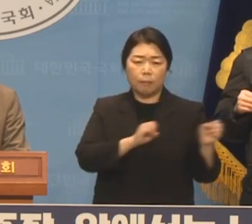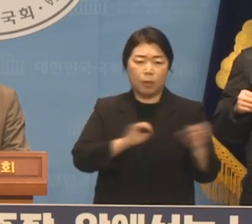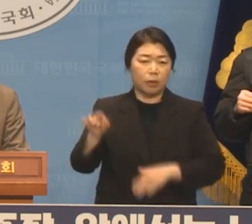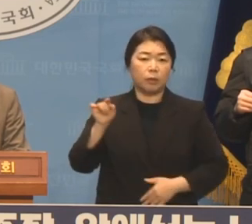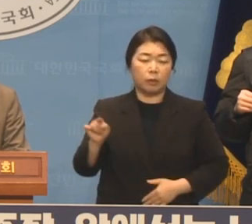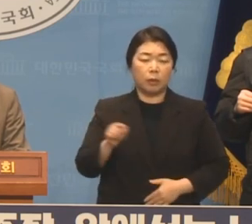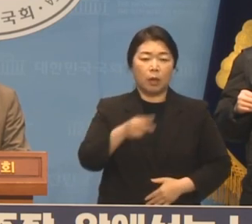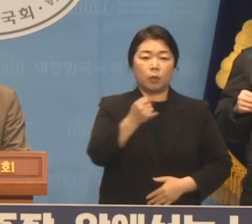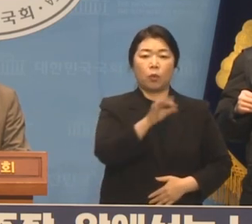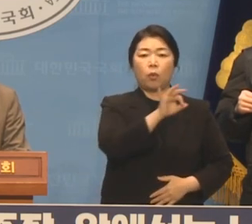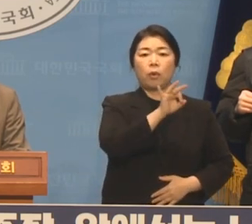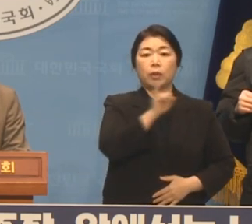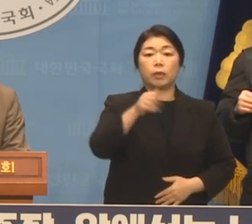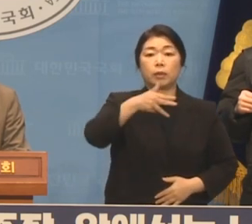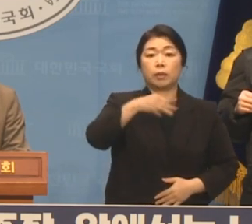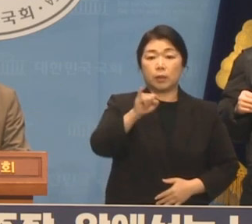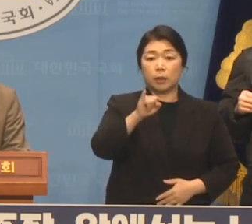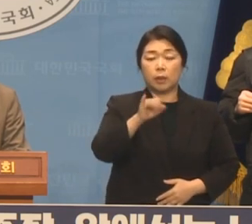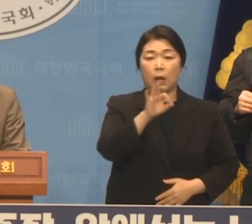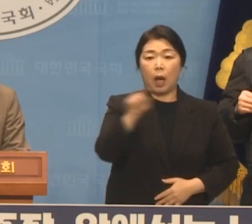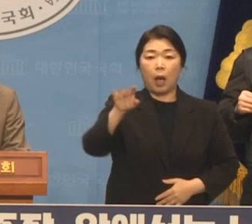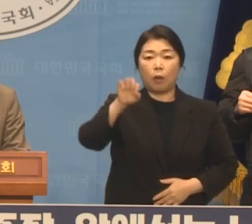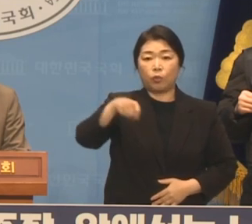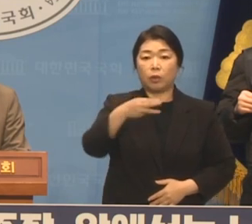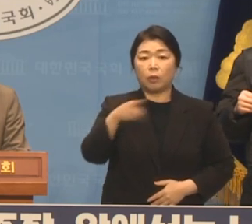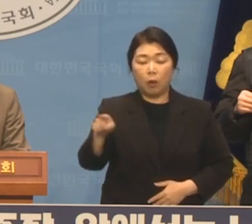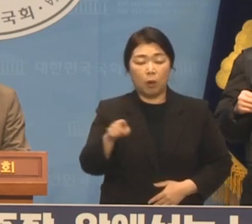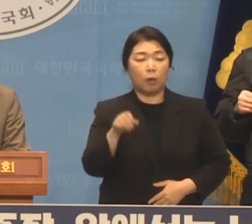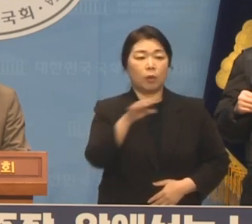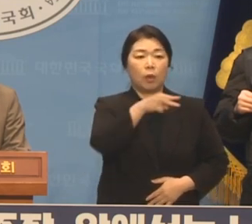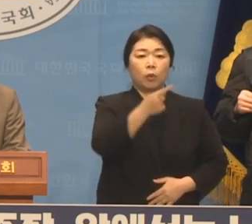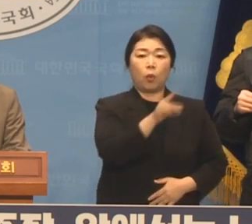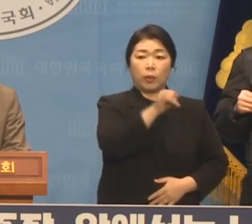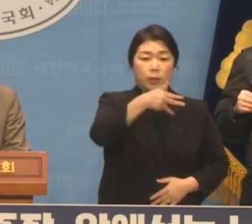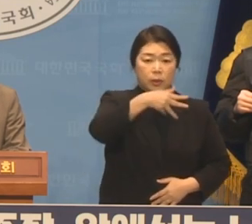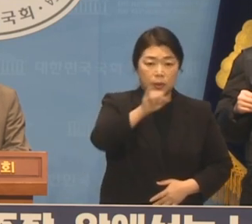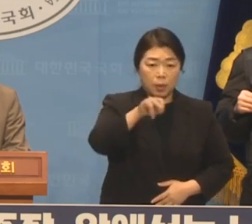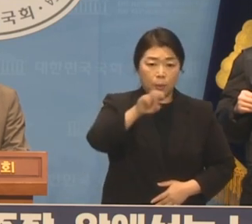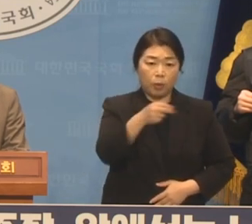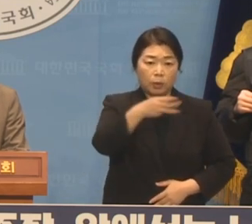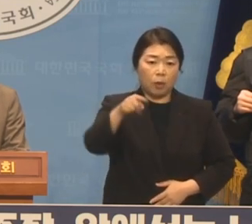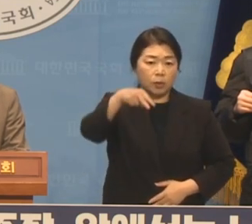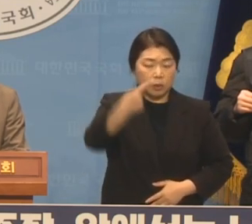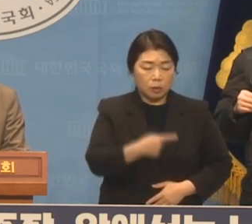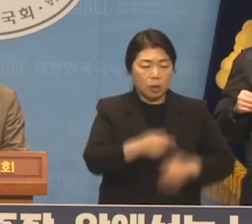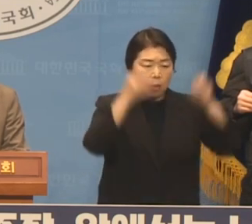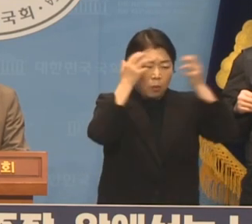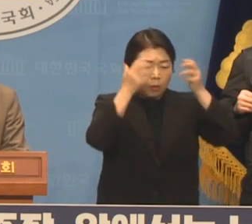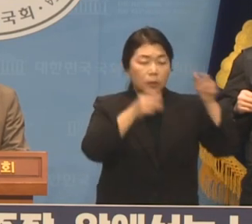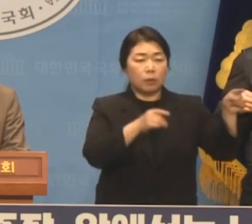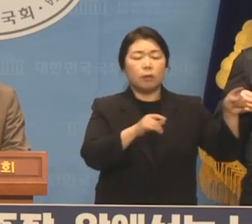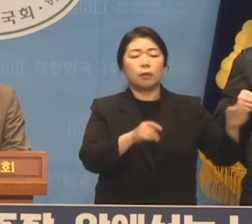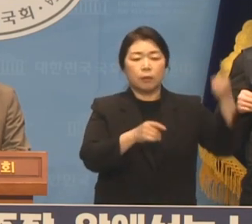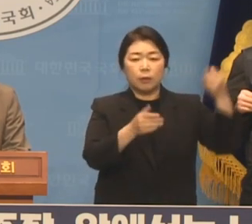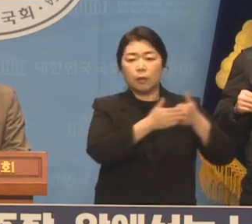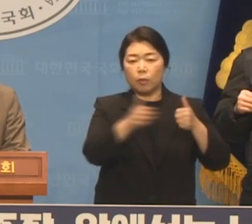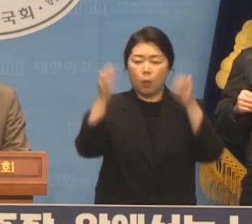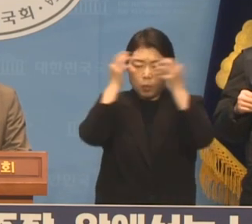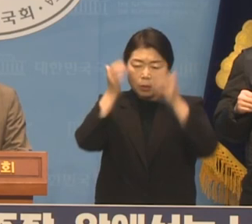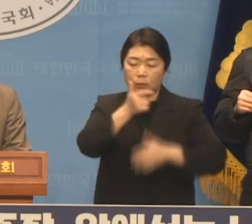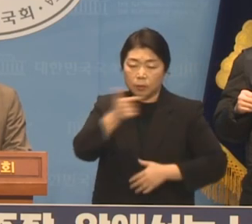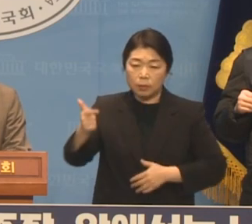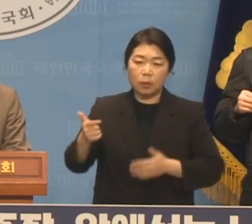도이치아우토, 도이치모터스의 노조 혐오에 조합원들이 고통을 벗어나지 못하고 있는 상황입니다.